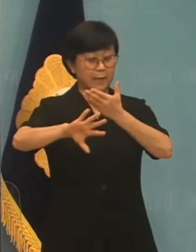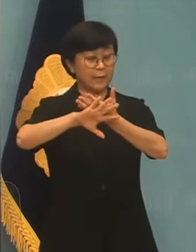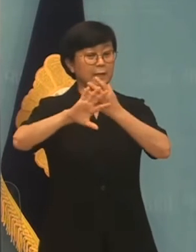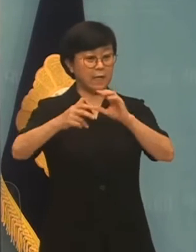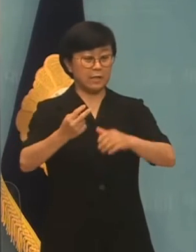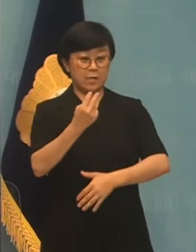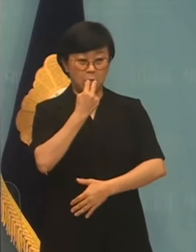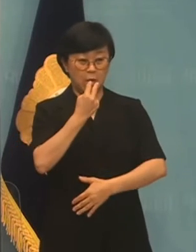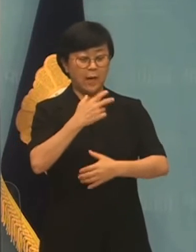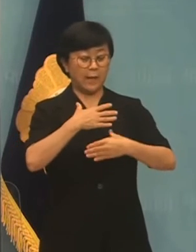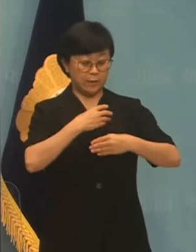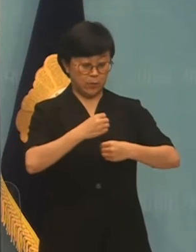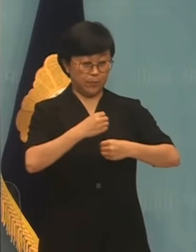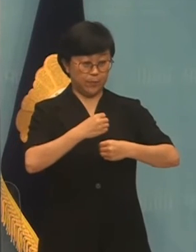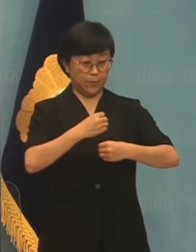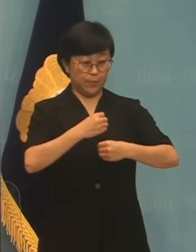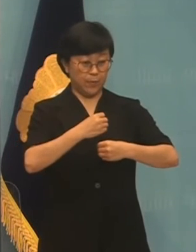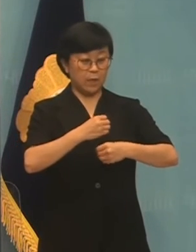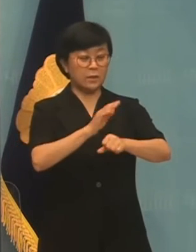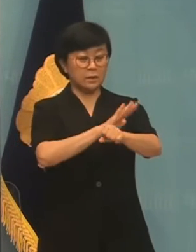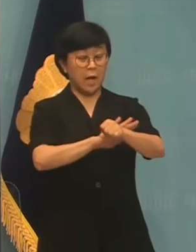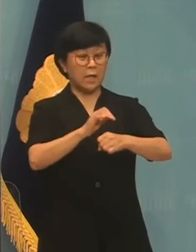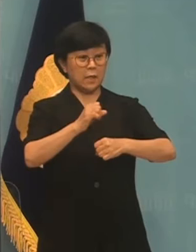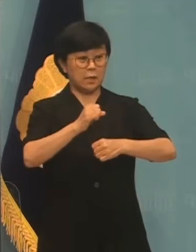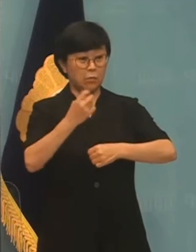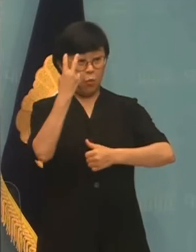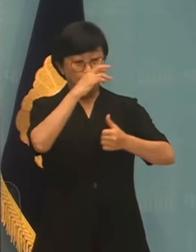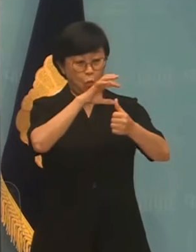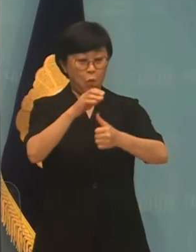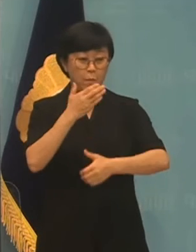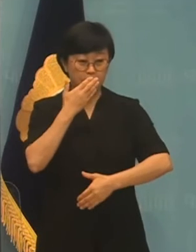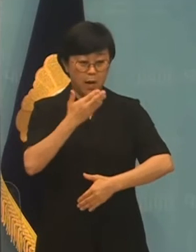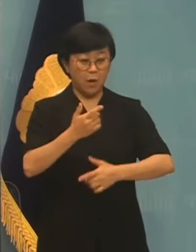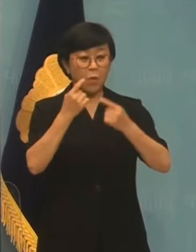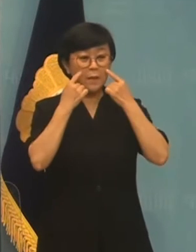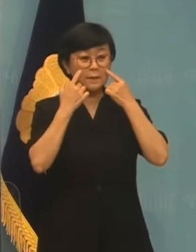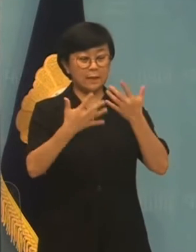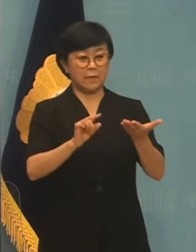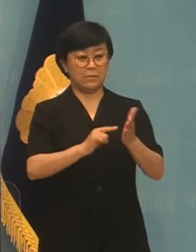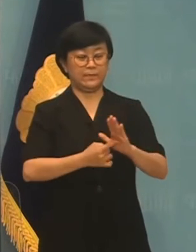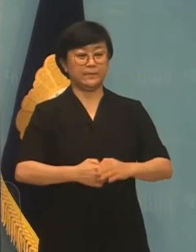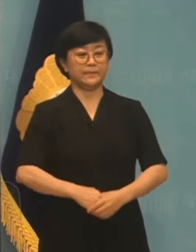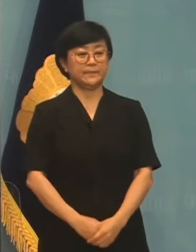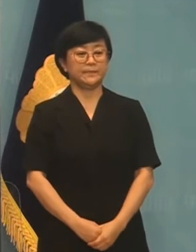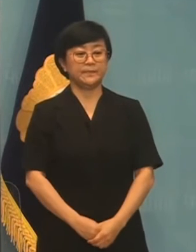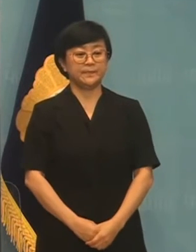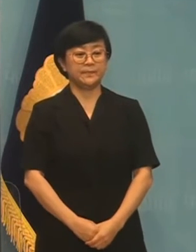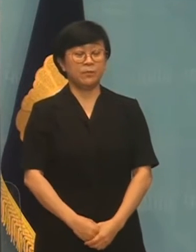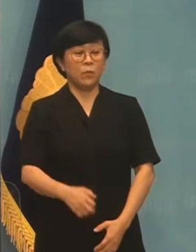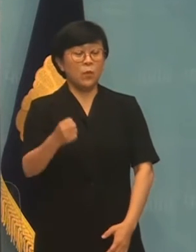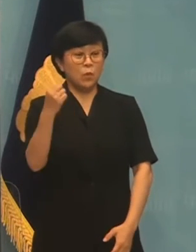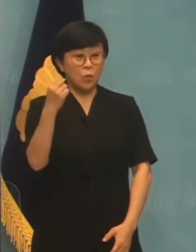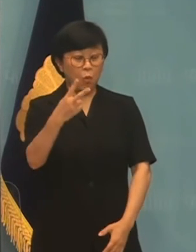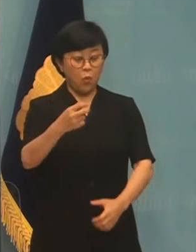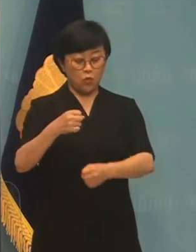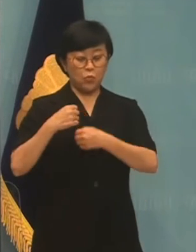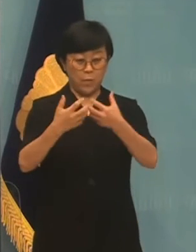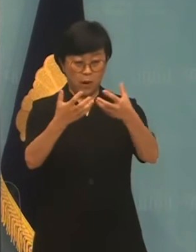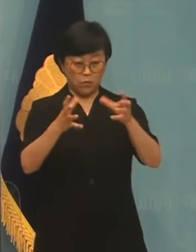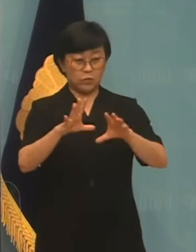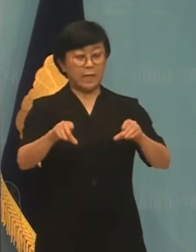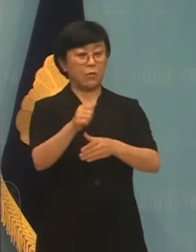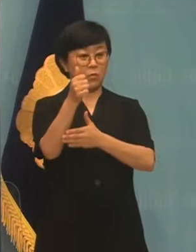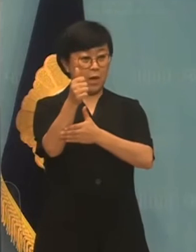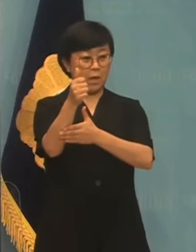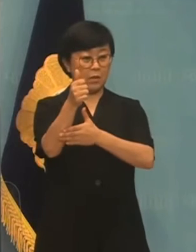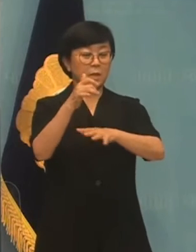장병들의 생명과 안전을 제대로 지킬 수 있다는 것을 분명히 말씀드립니다. 또한 국방부